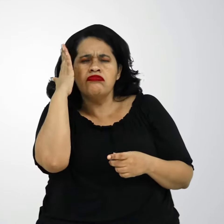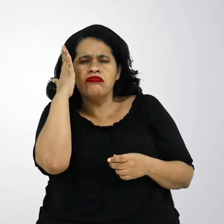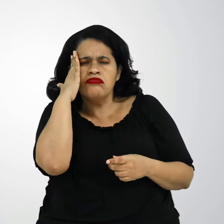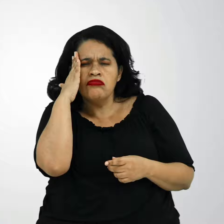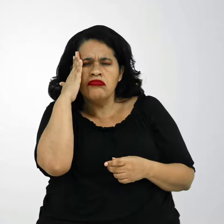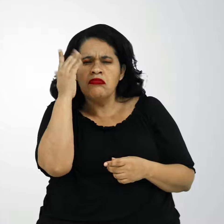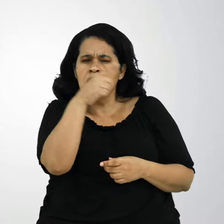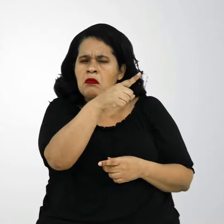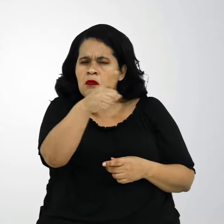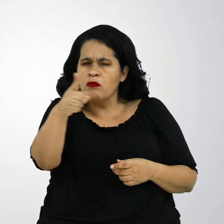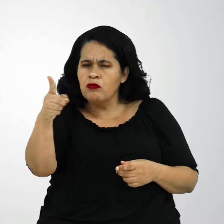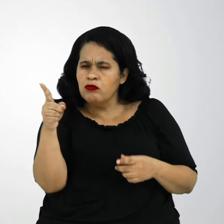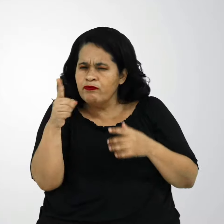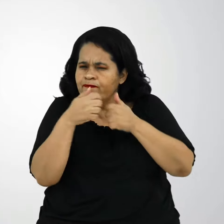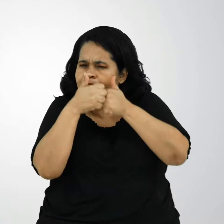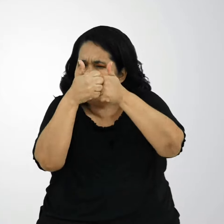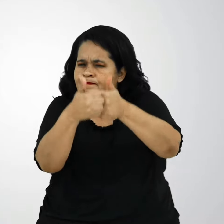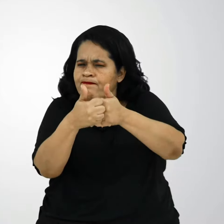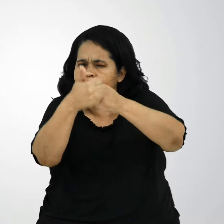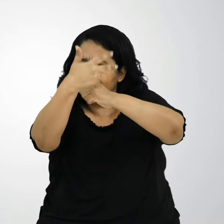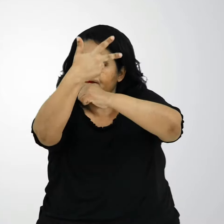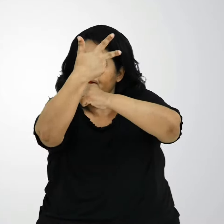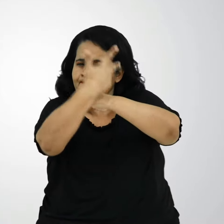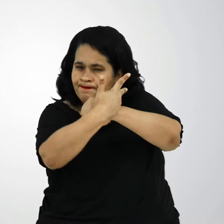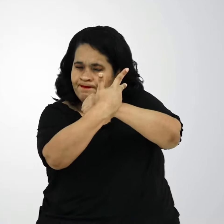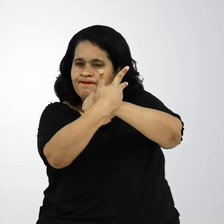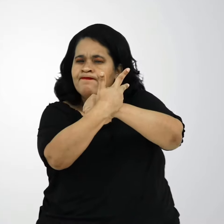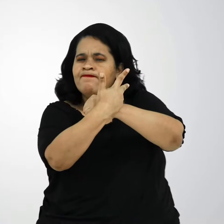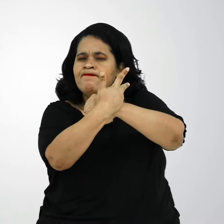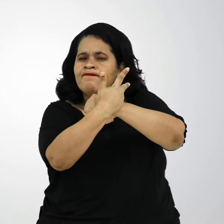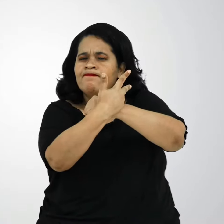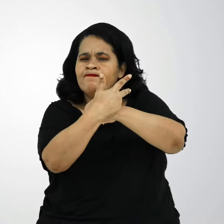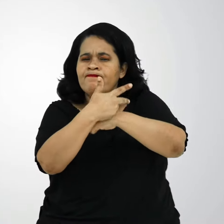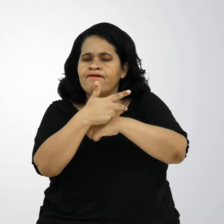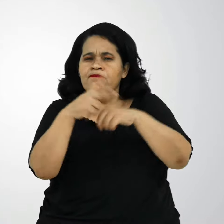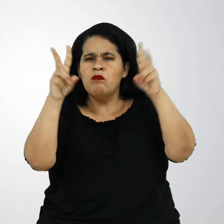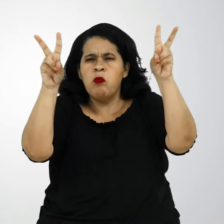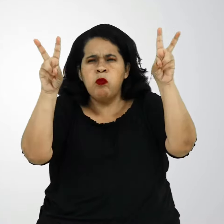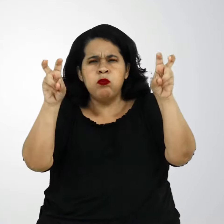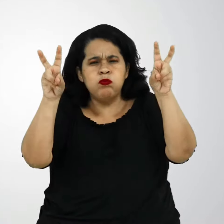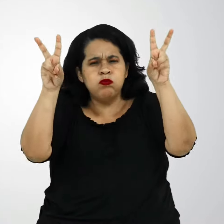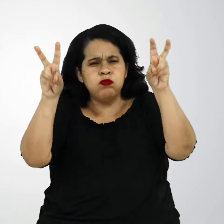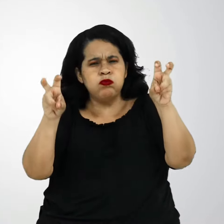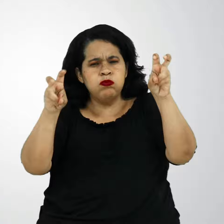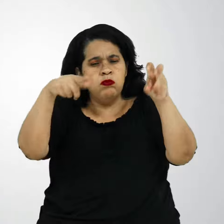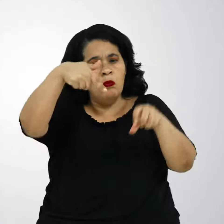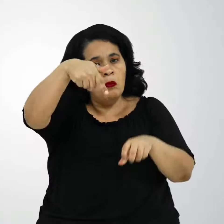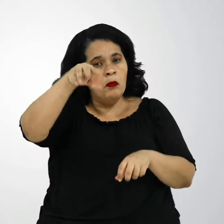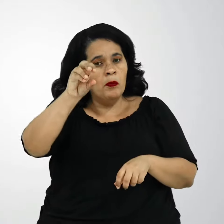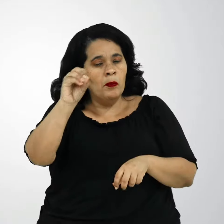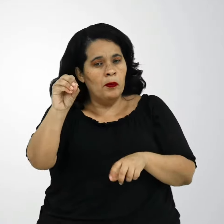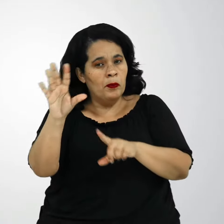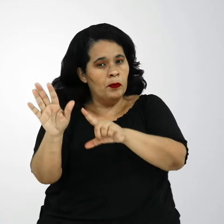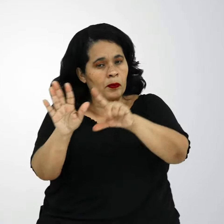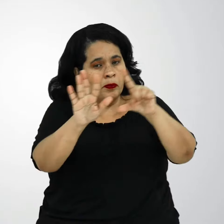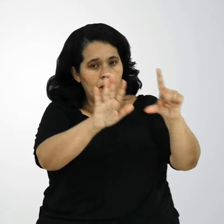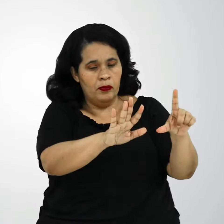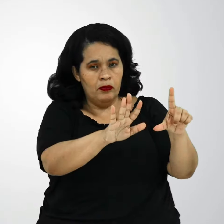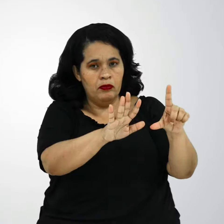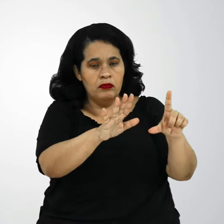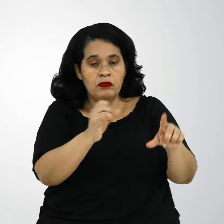está acompanhando a gente nesse programa sobre as 70 semanas, gravar essa informação, né, que o pastor